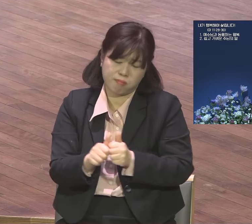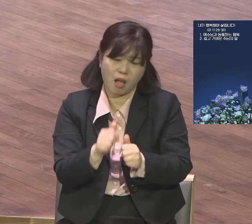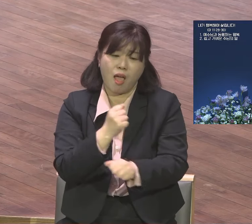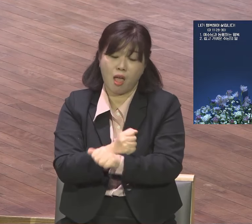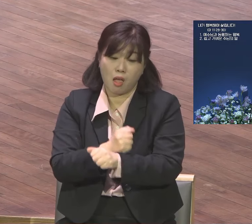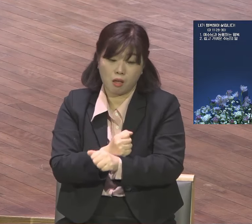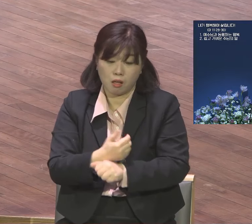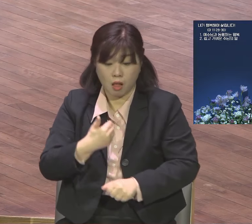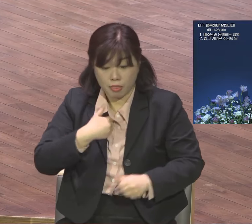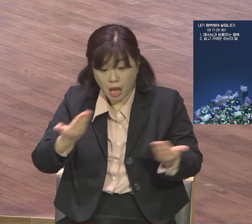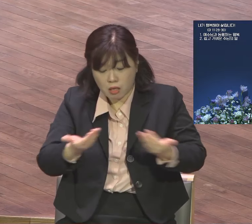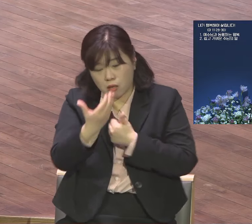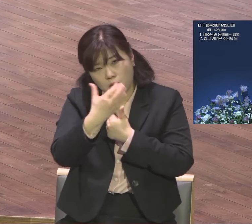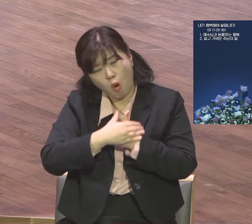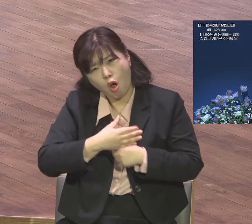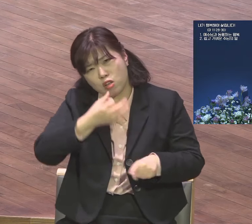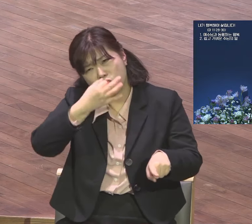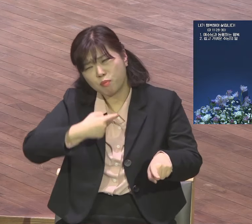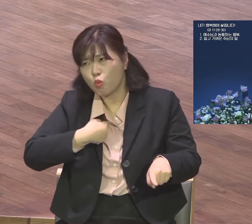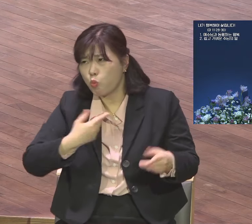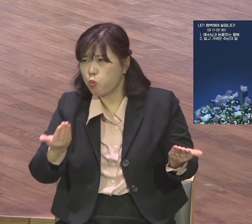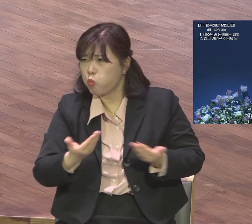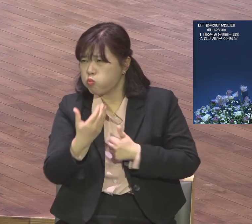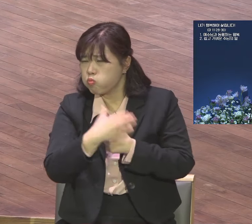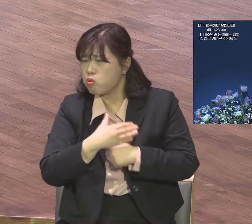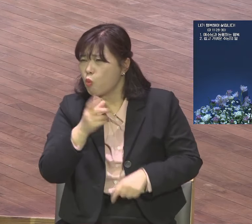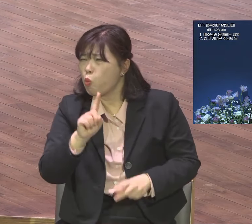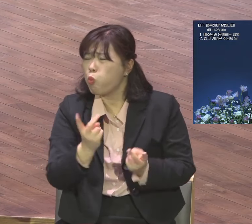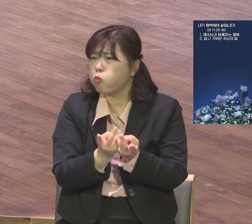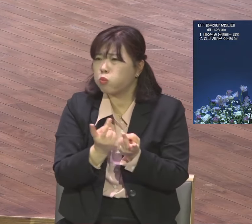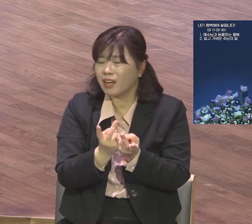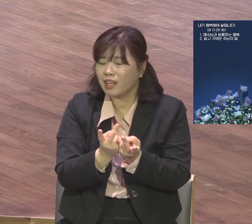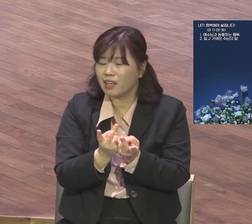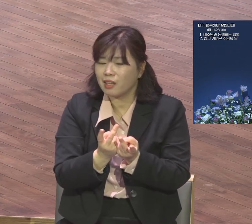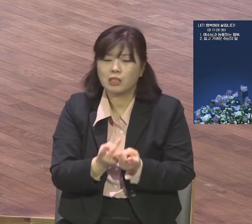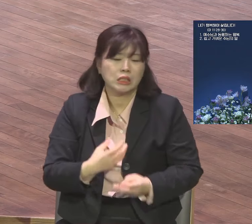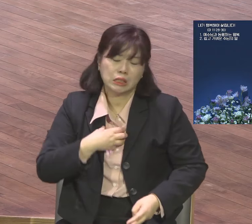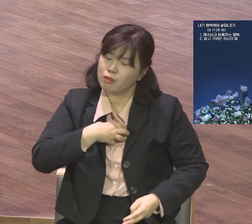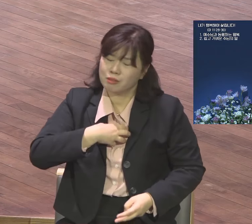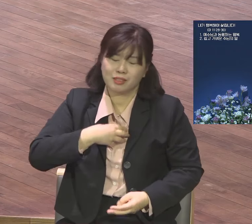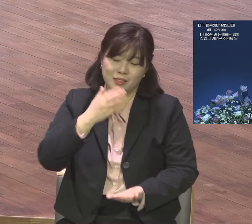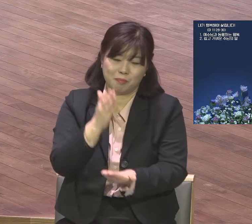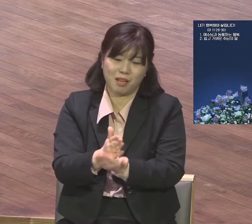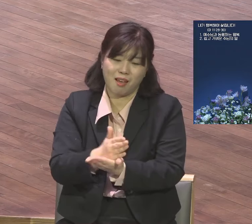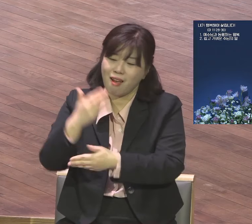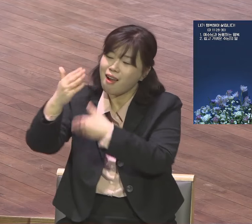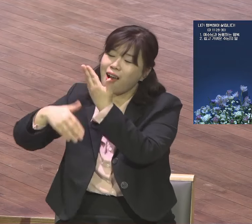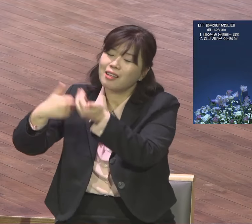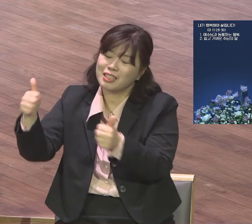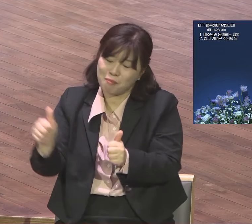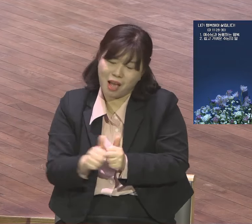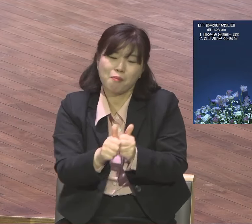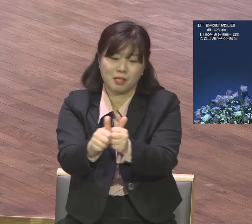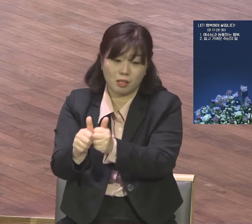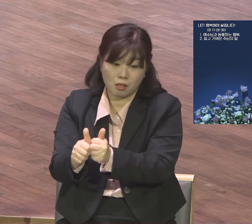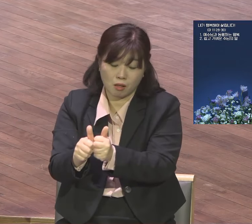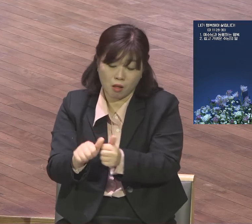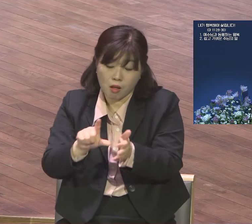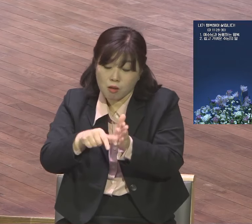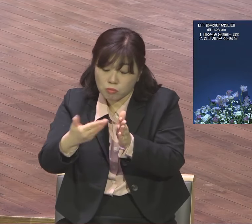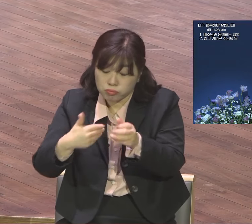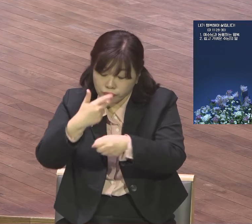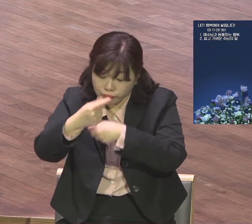됩니다. 주님께서 함께 하셨기 때문에 이루어진 것입니다. 모든 것이 하나님의